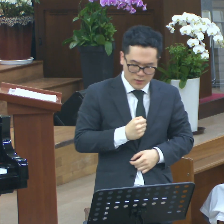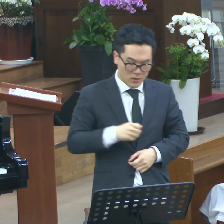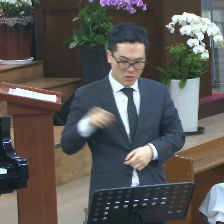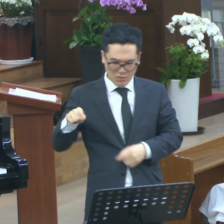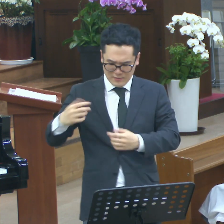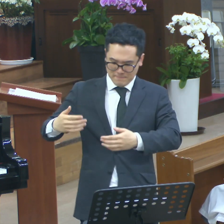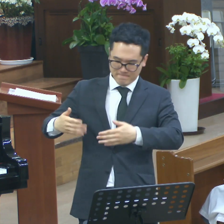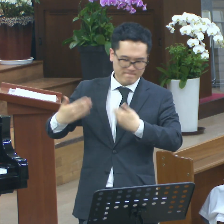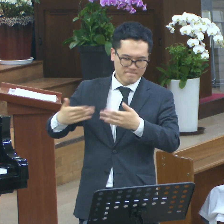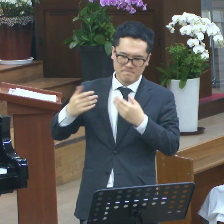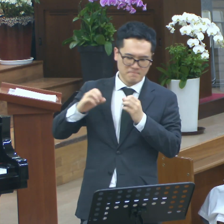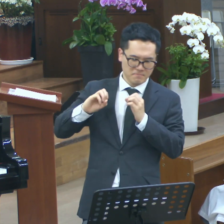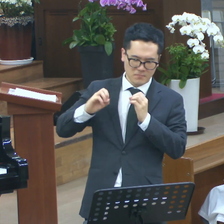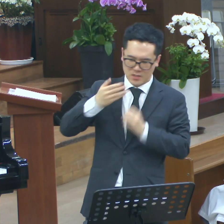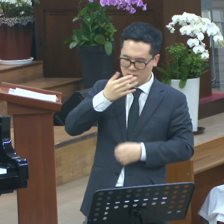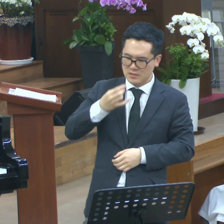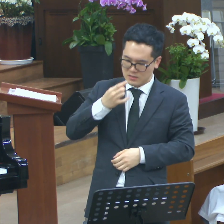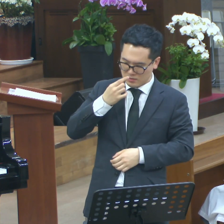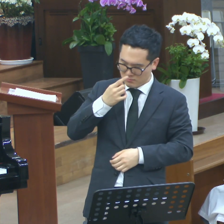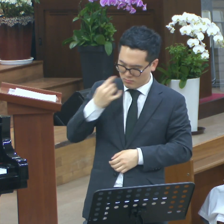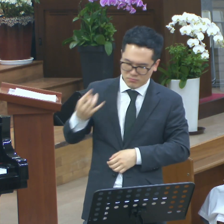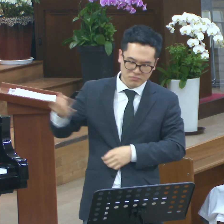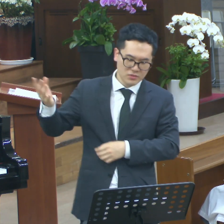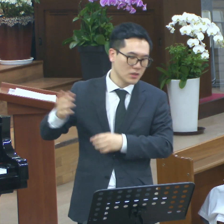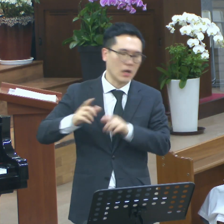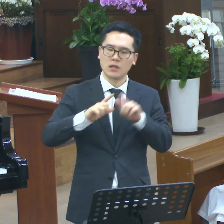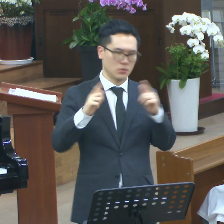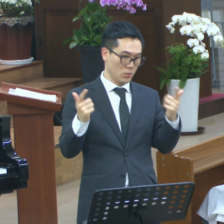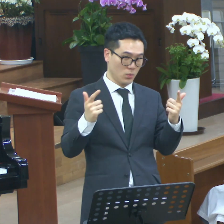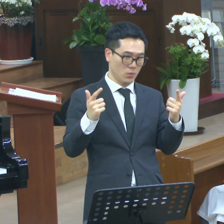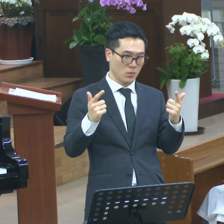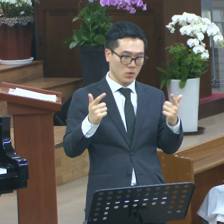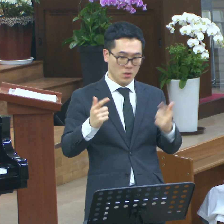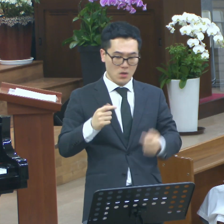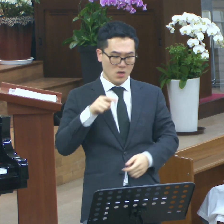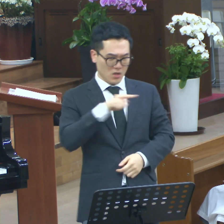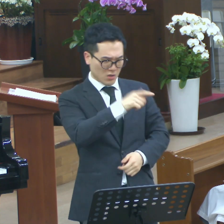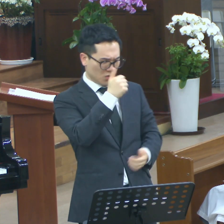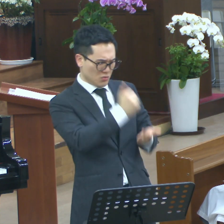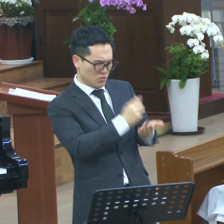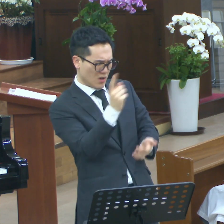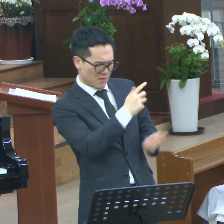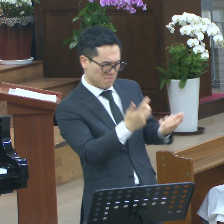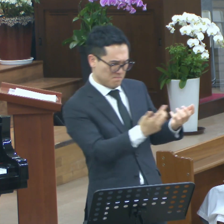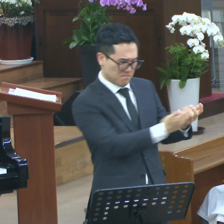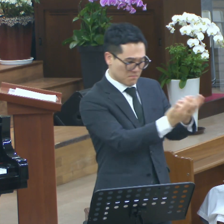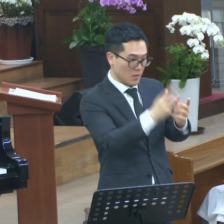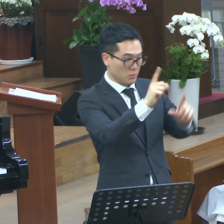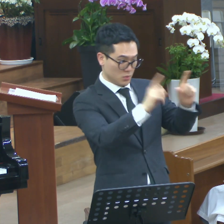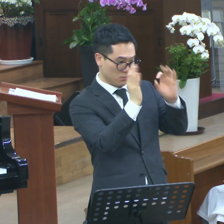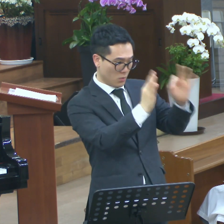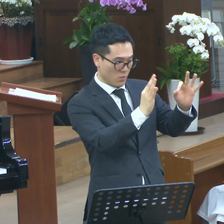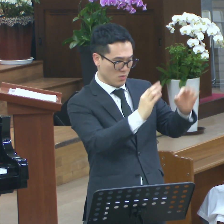하찮게 여기는 사람들에 대해서 분노하는 마음, 그것이 말씀 속에 있는 능력이라는 거예요.